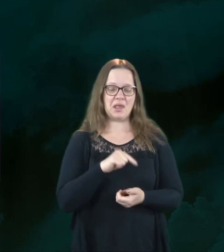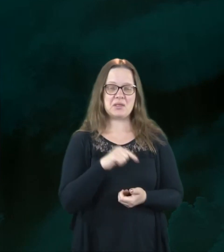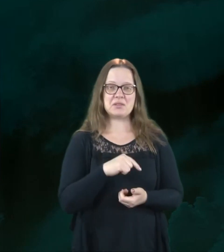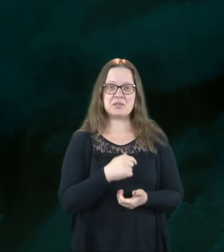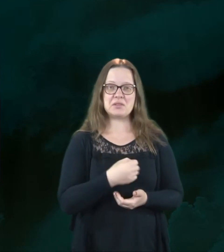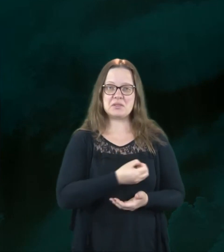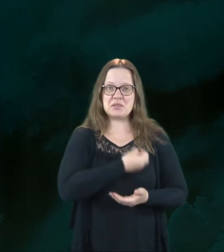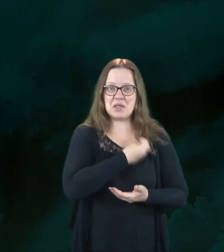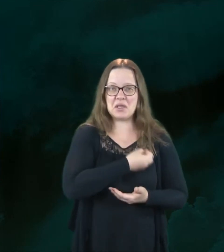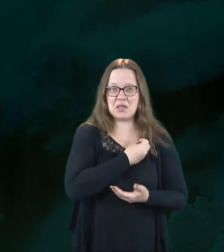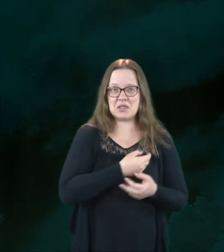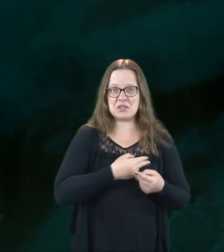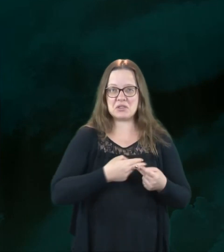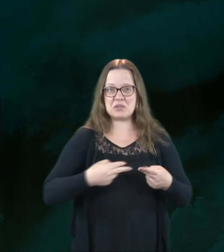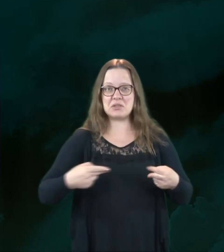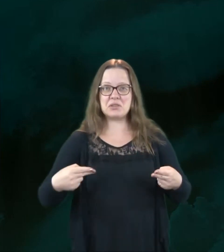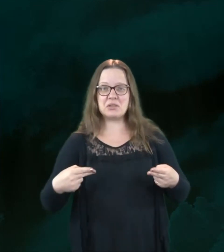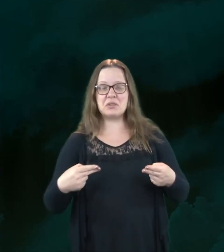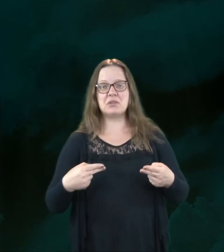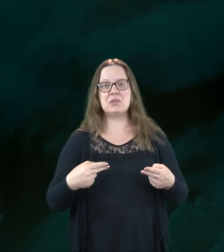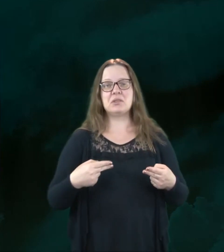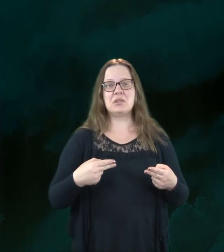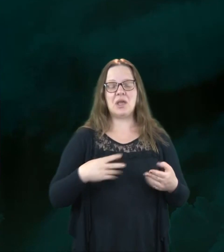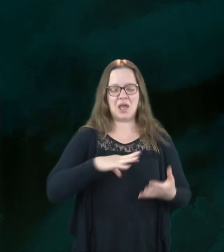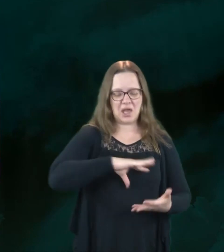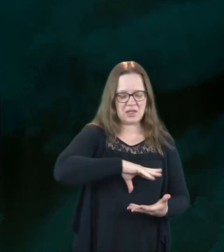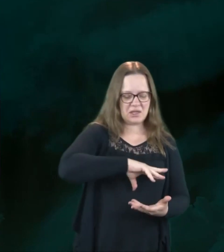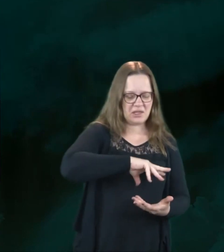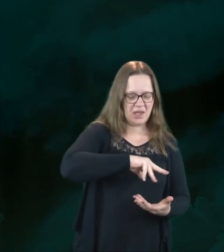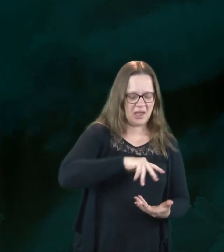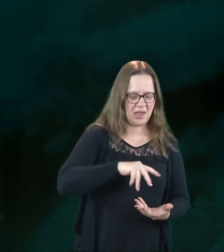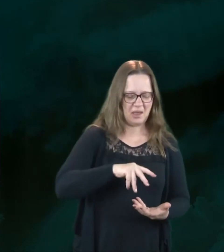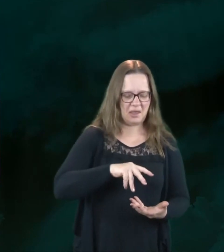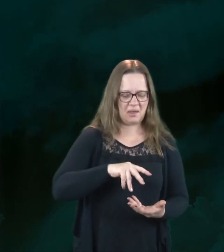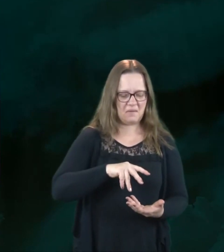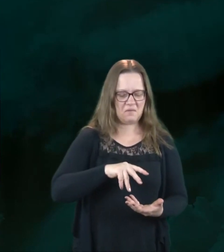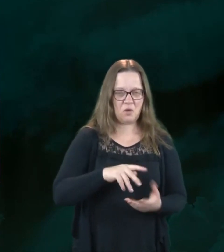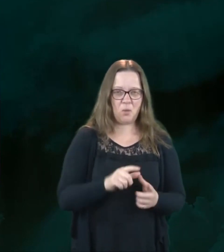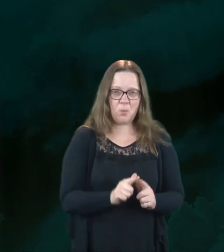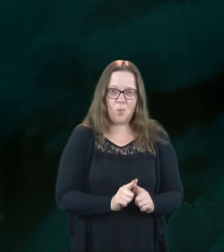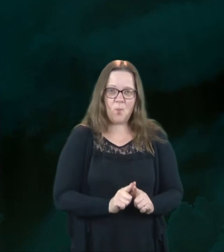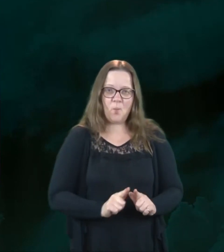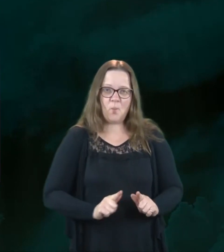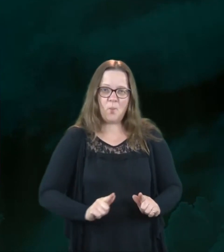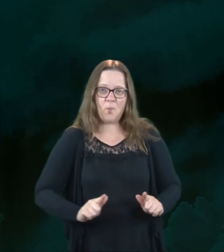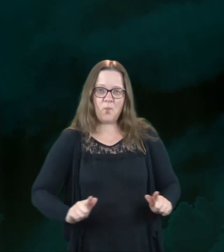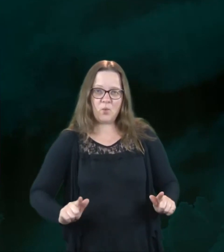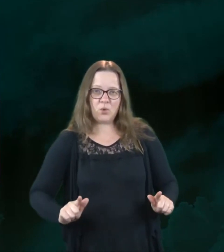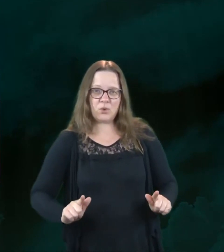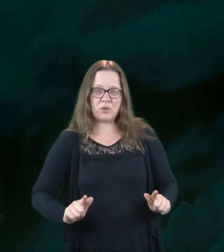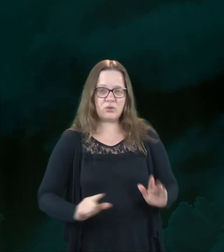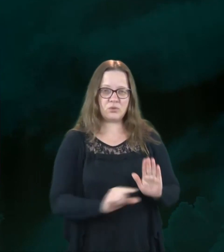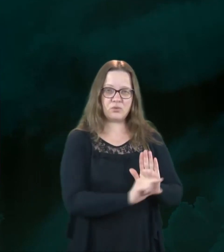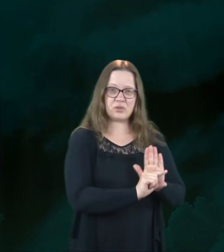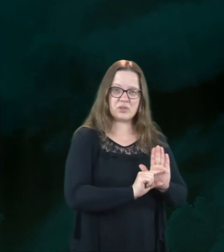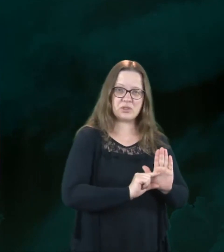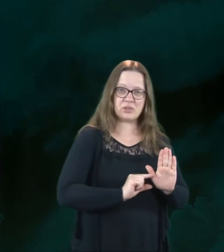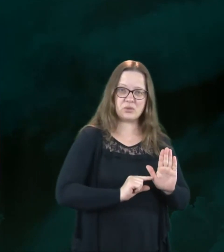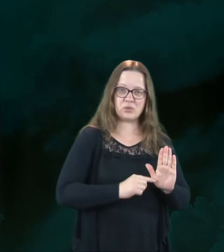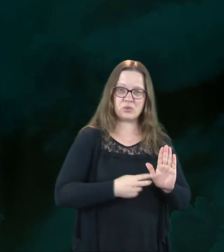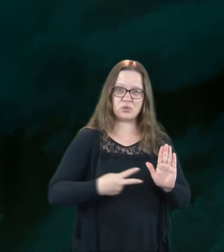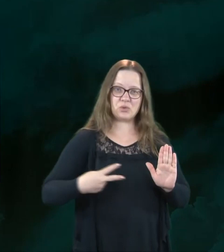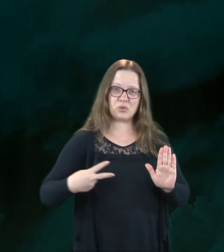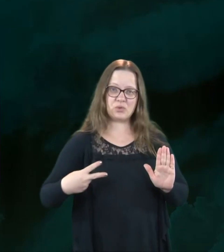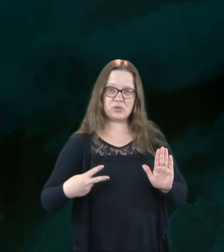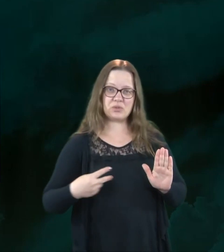nessa rebelião, e a terra então ficou sem forma e vazia. Isso está no versículo 2 de